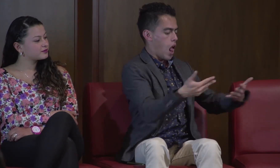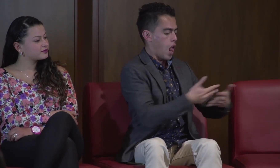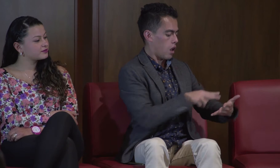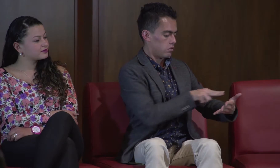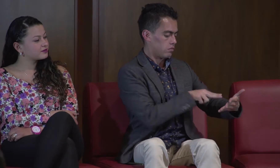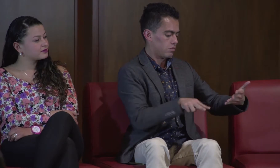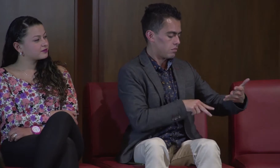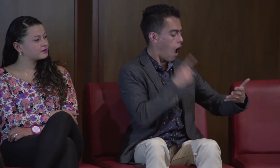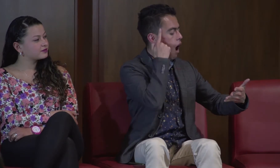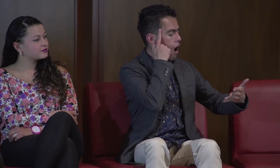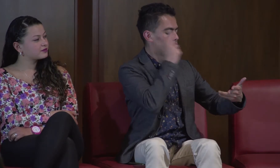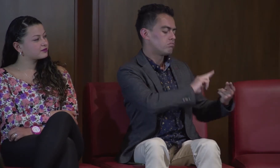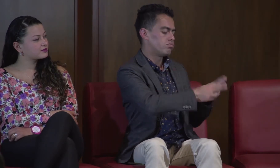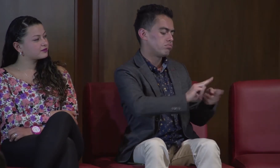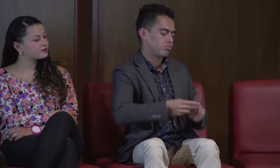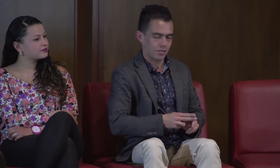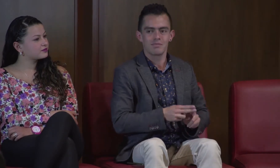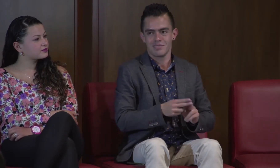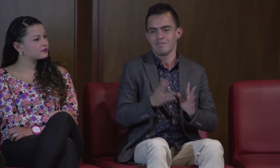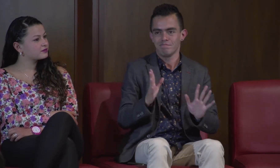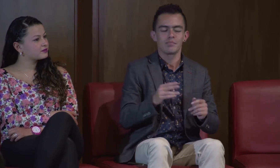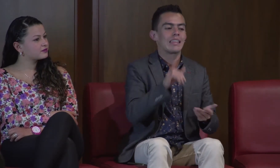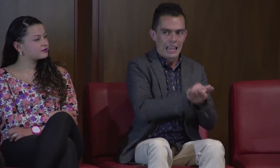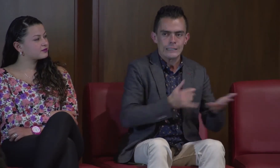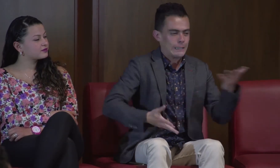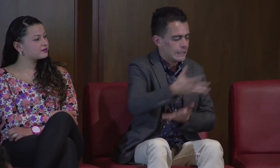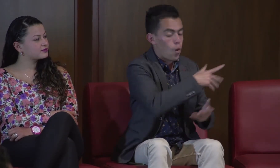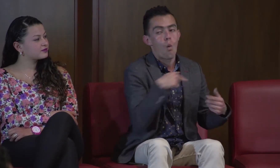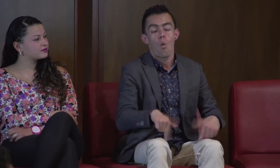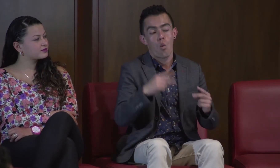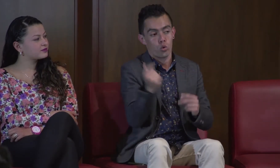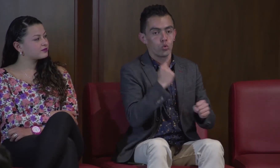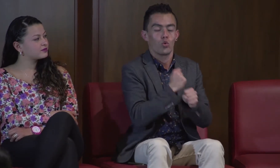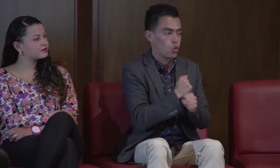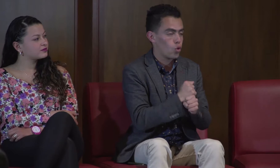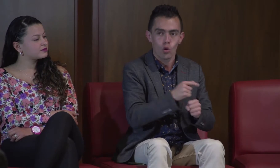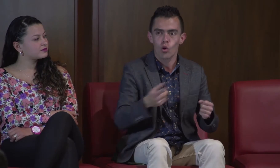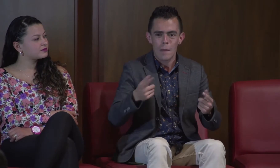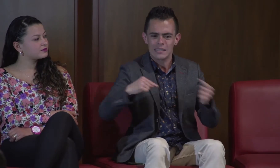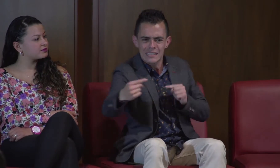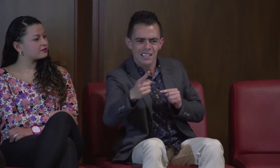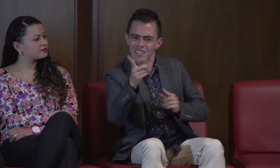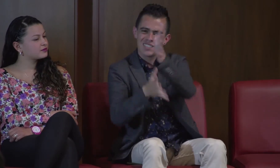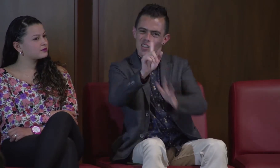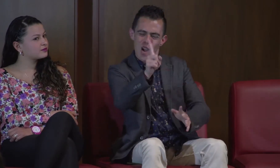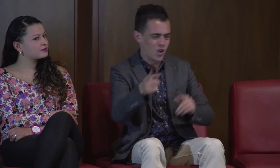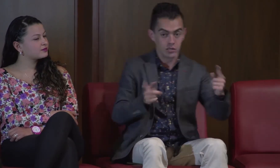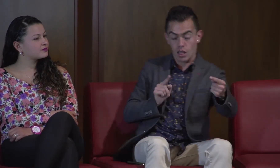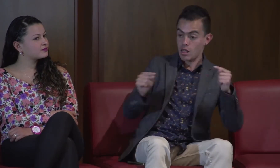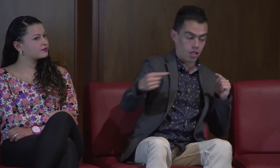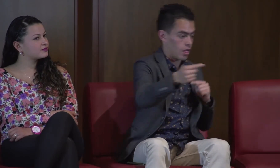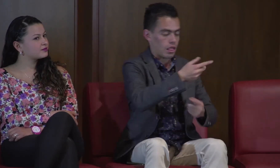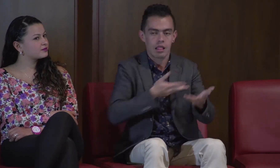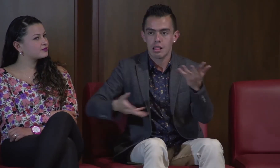que también hacerle entender a él que tal cual como ocurre en el español, no ocurre en la lengua de señas. Entonces, realmente sí fue un trabajo muy